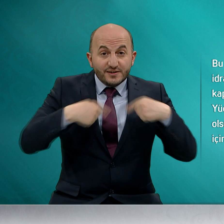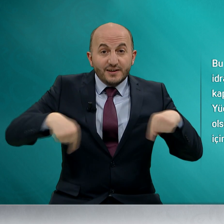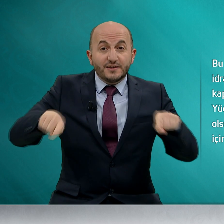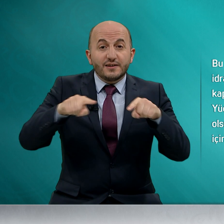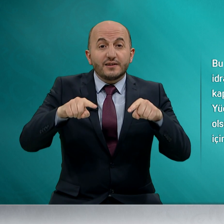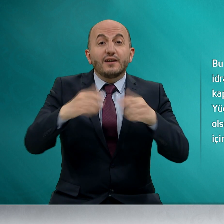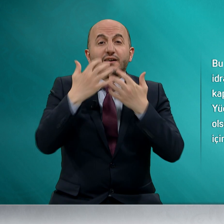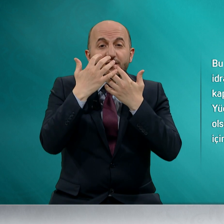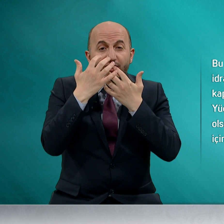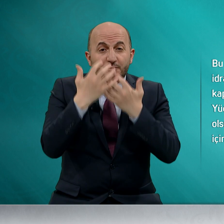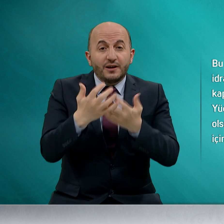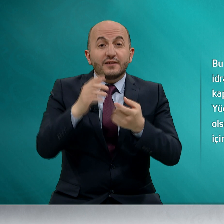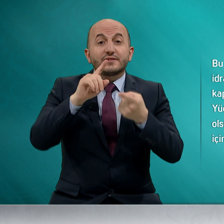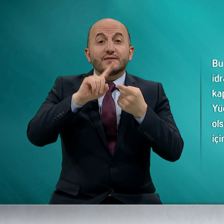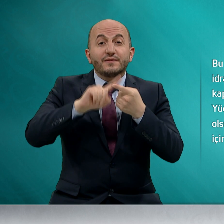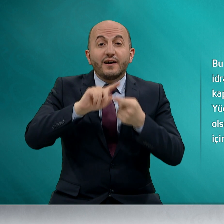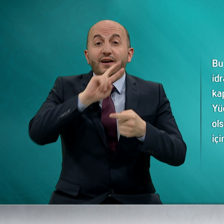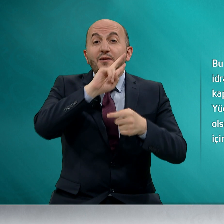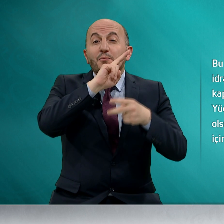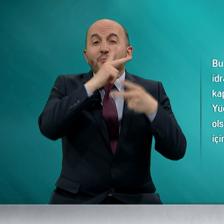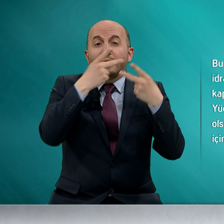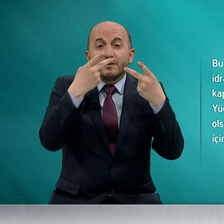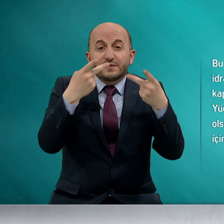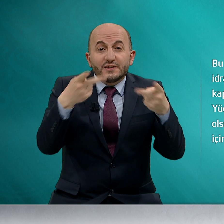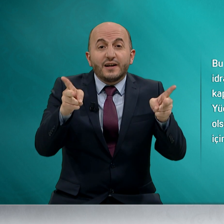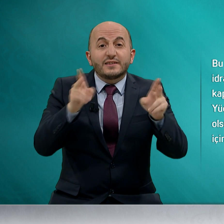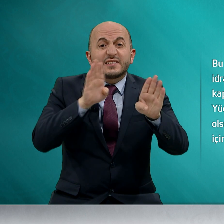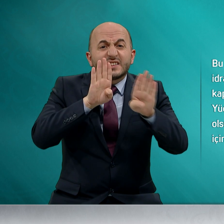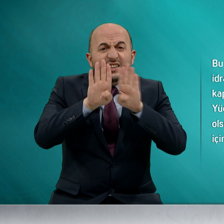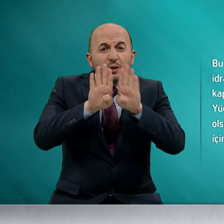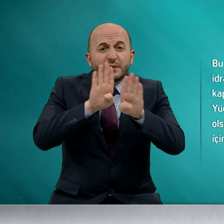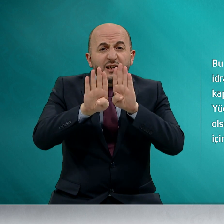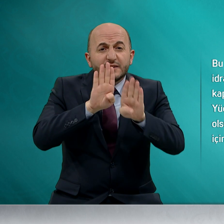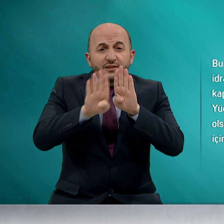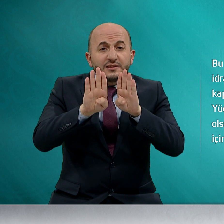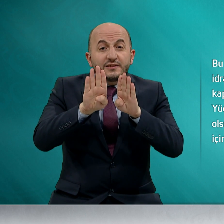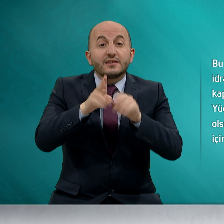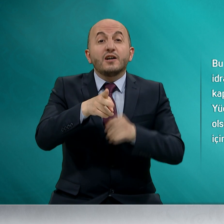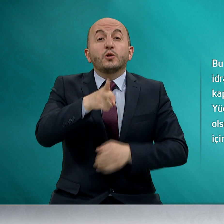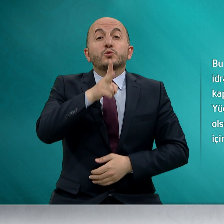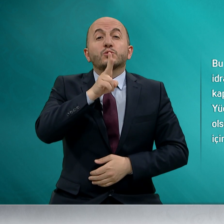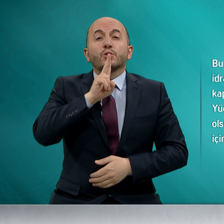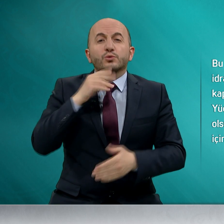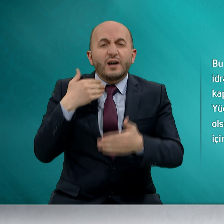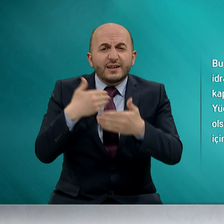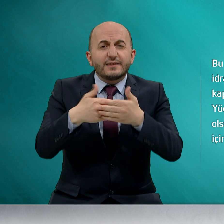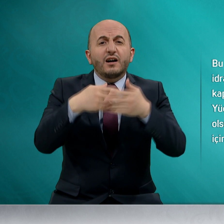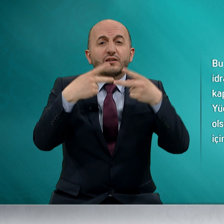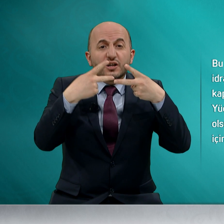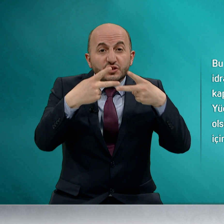Bizleri rahmet ve mağfiret kapılarının sonuna kadar